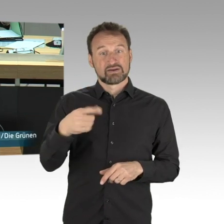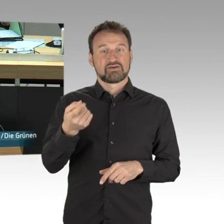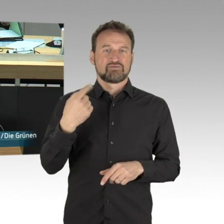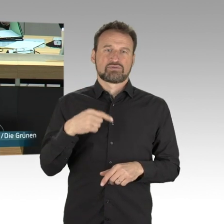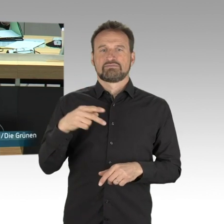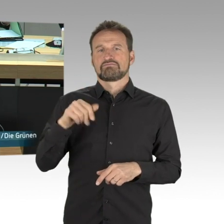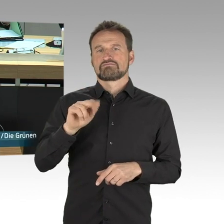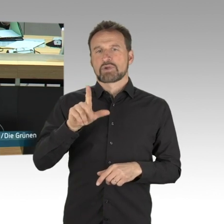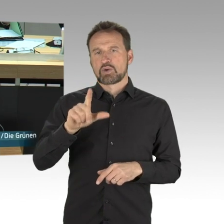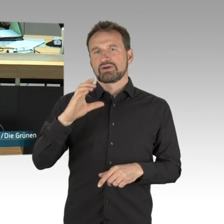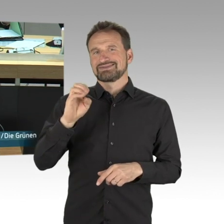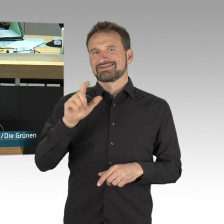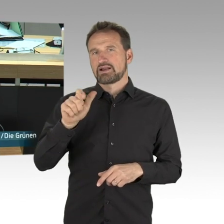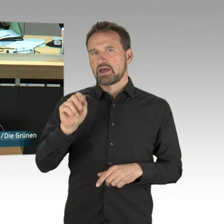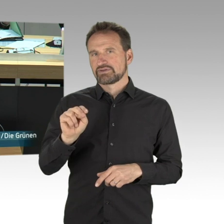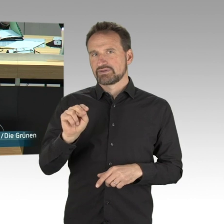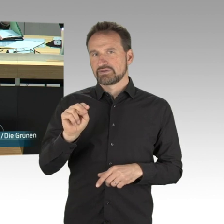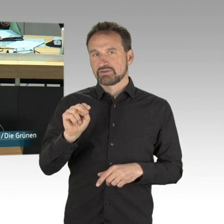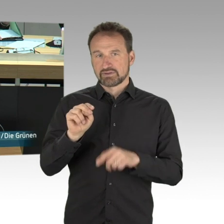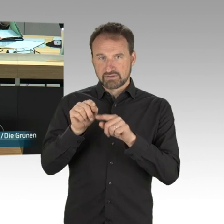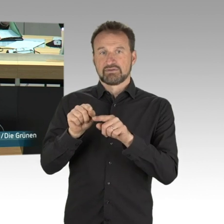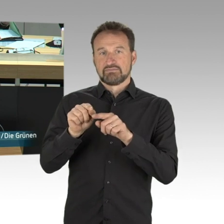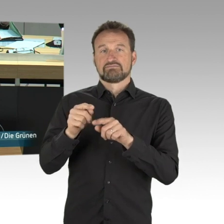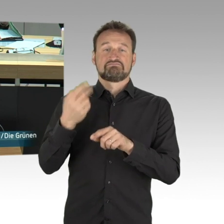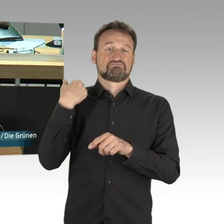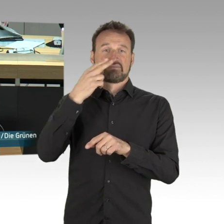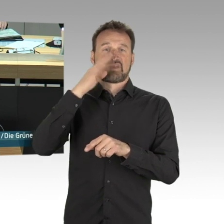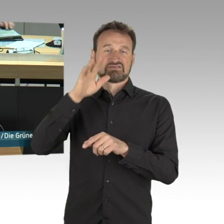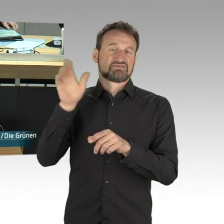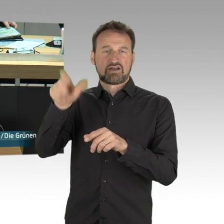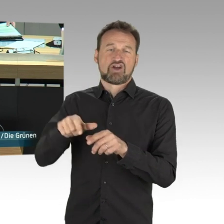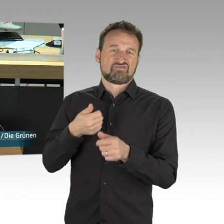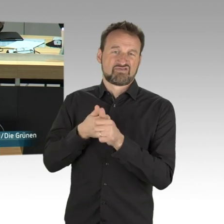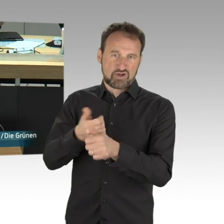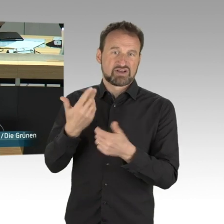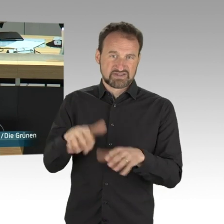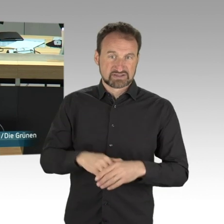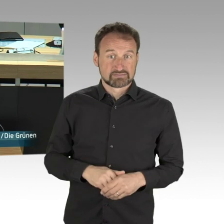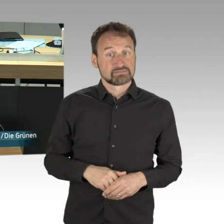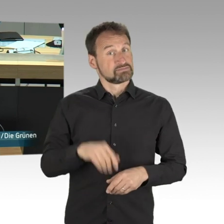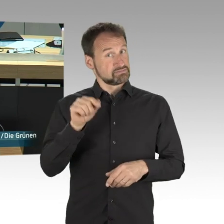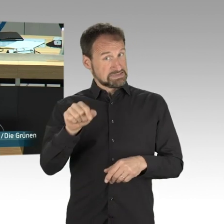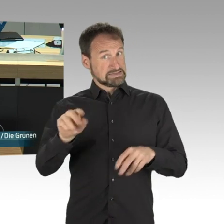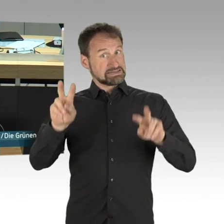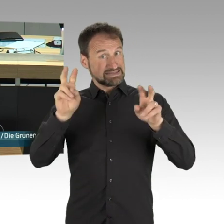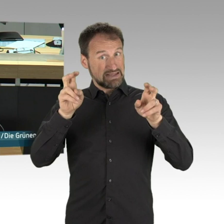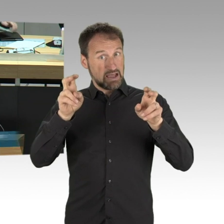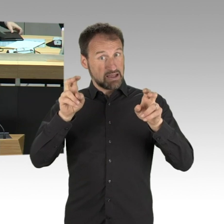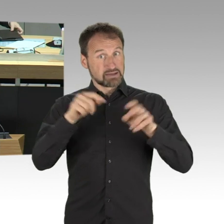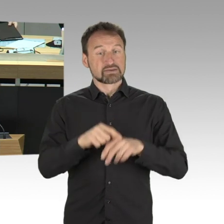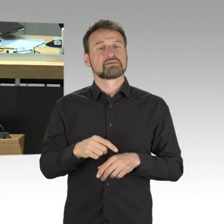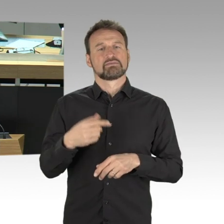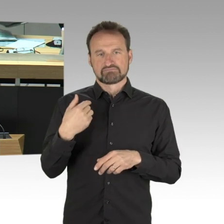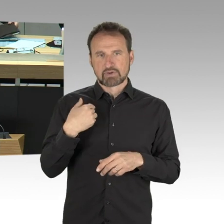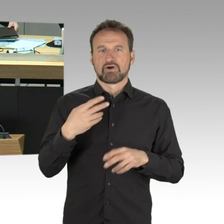1990 Titel eines Dokumentarfilms. Die Journalistin Lia Roosch und der Historiker Eberhard Jekel bereisten Europa in seiner gesamten